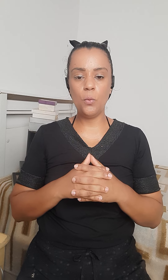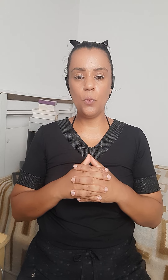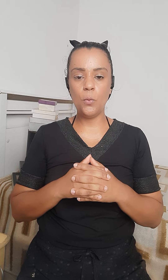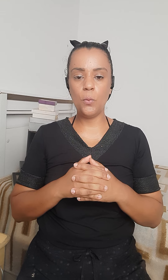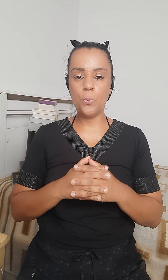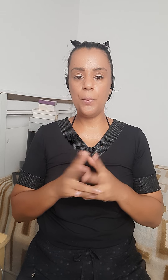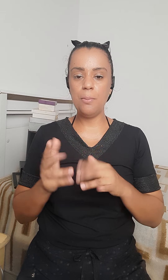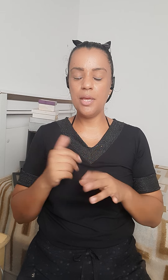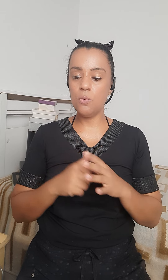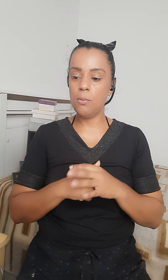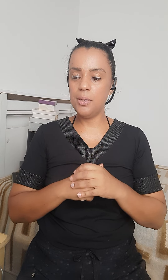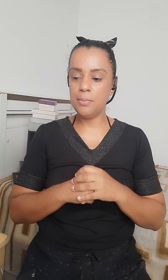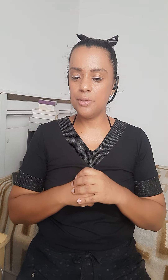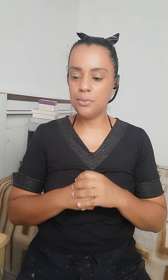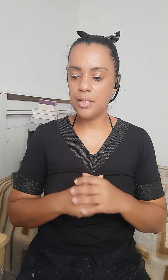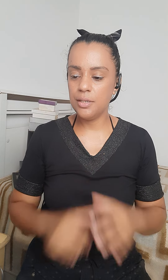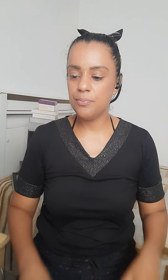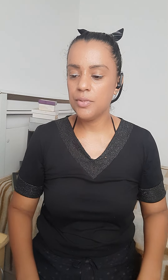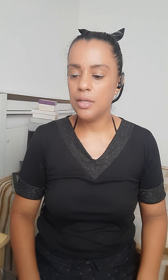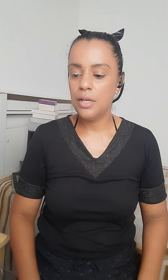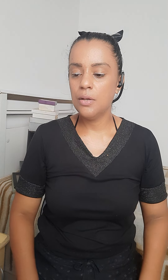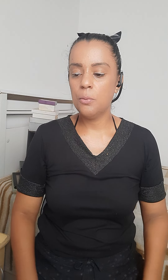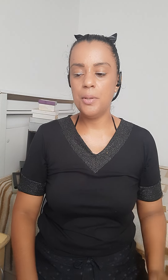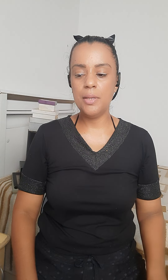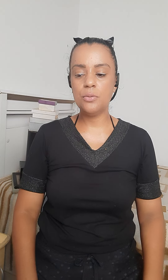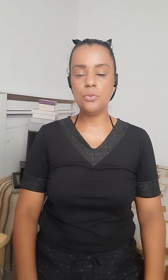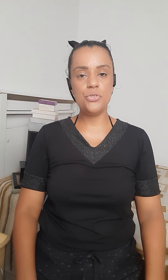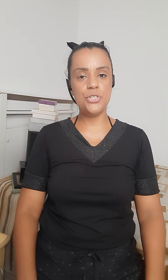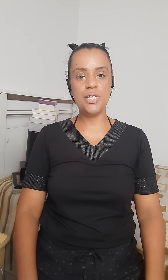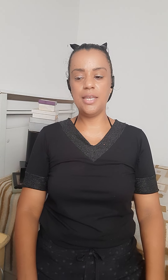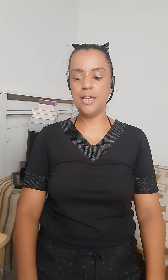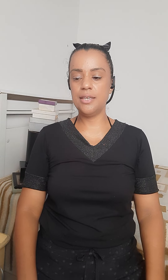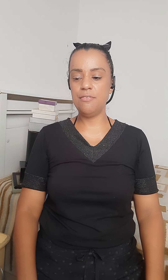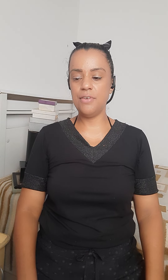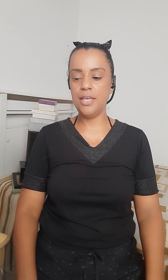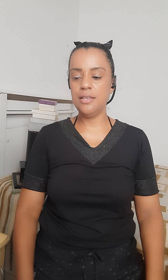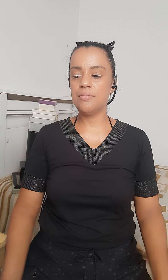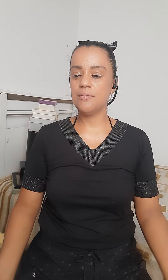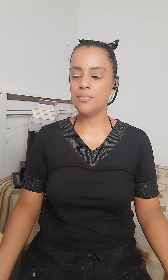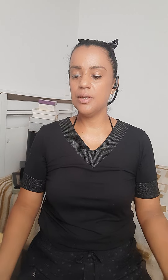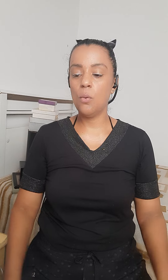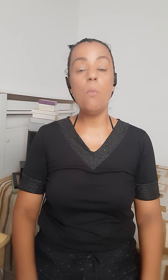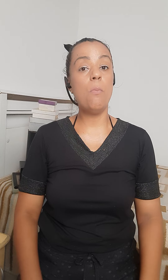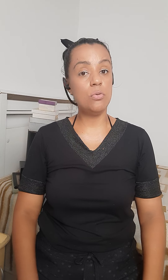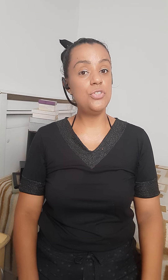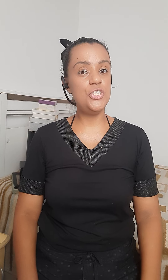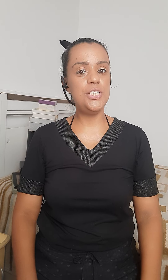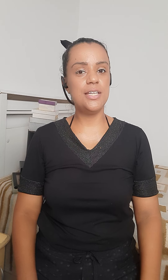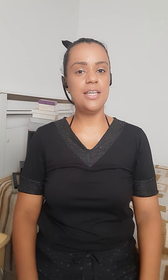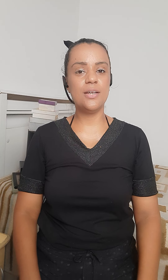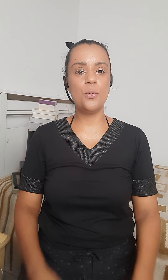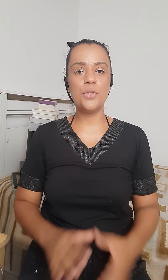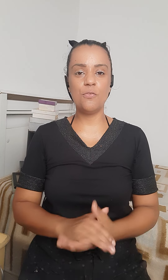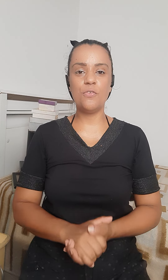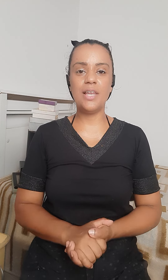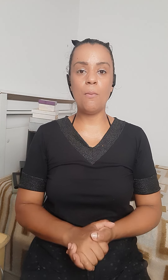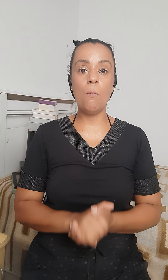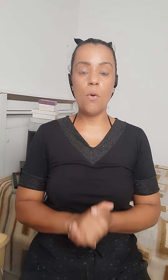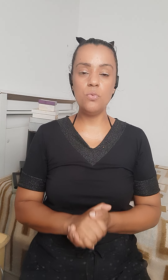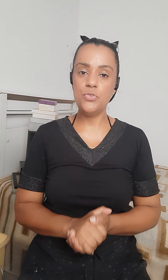pelo primeiro cumprimento, né? Cumprimento do dia, né? Que vem um bom dia, né? Como que eu vou falar um bom